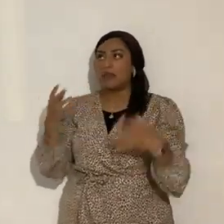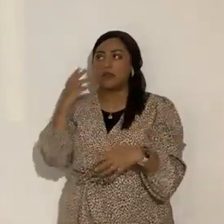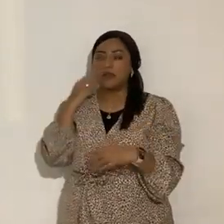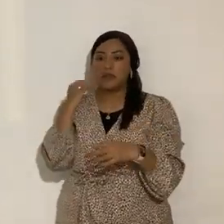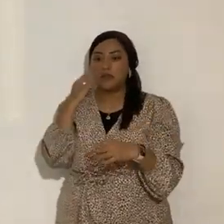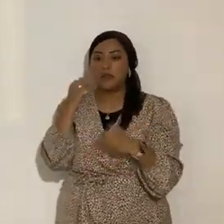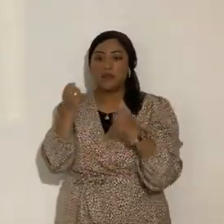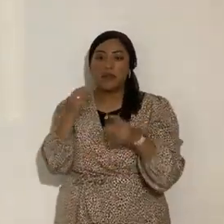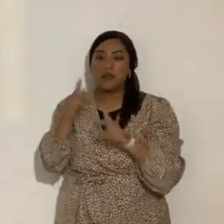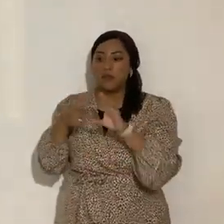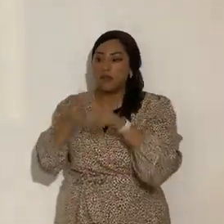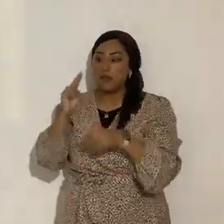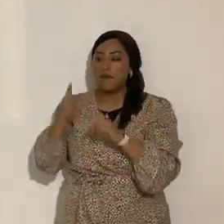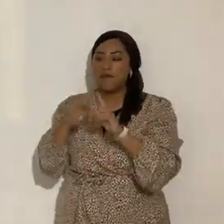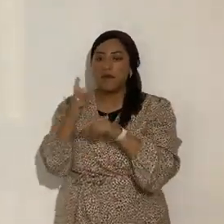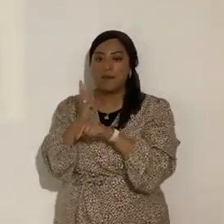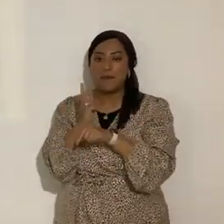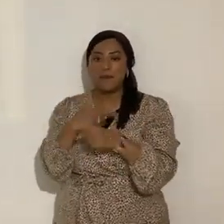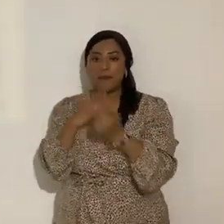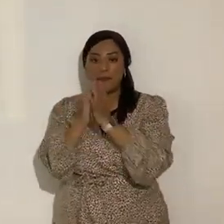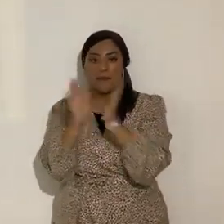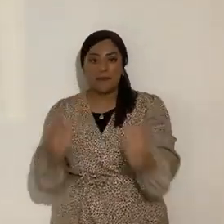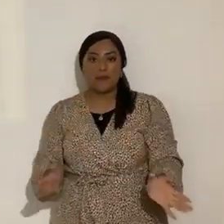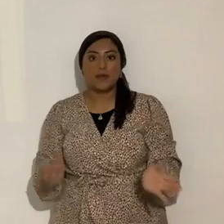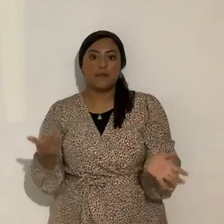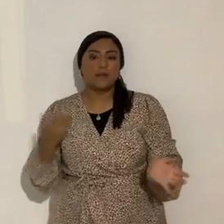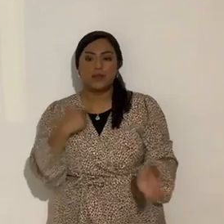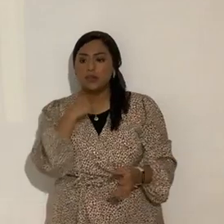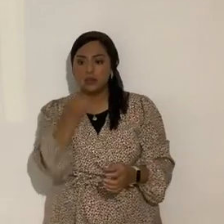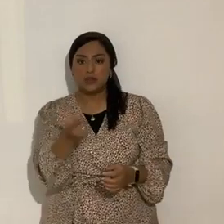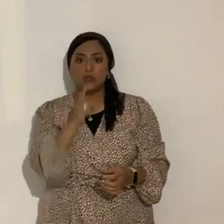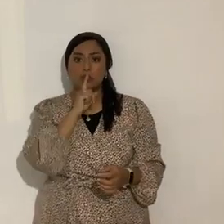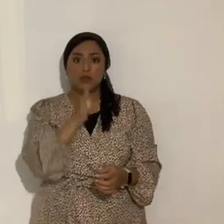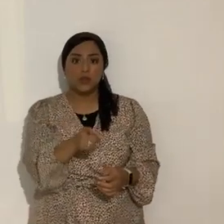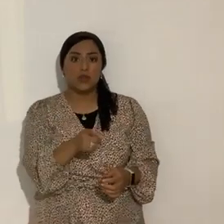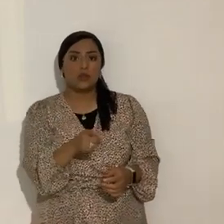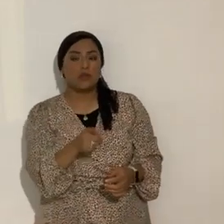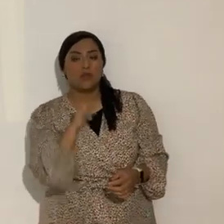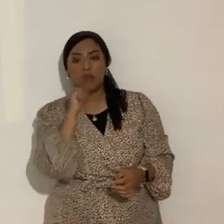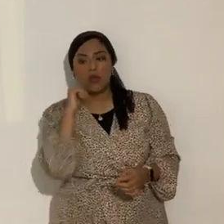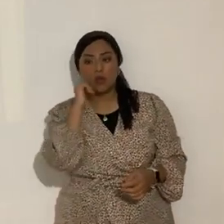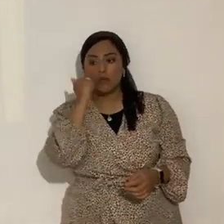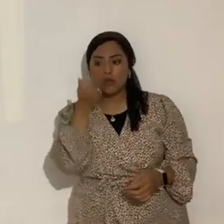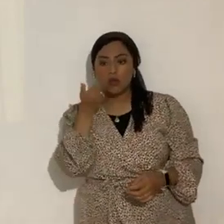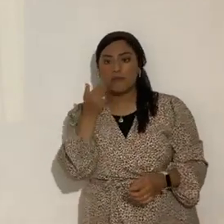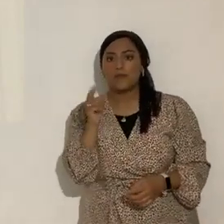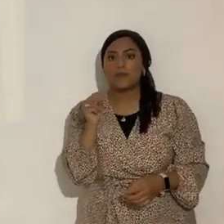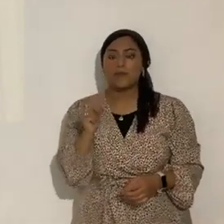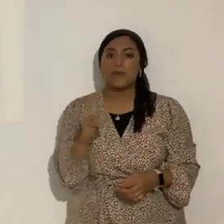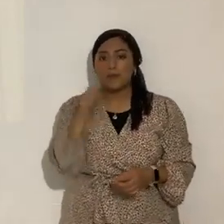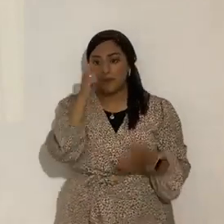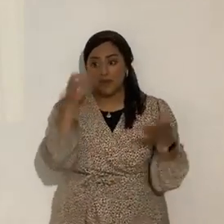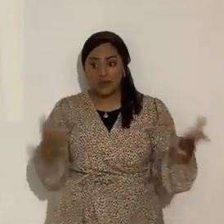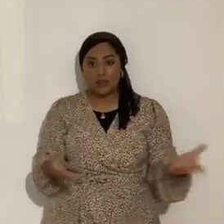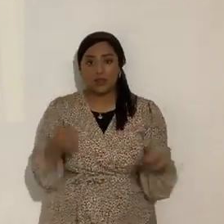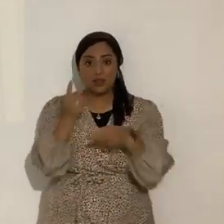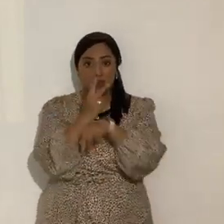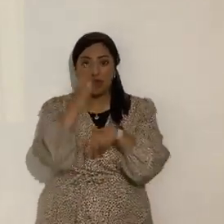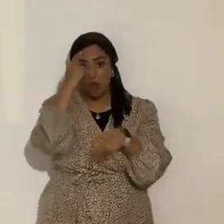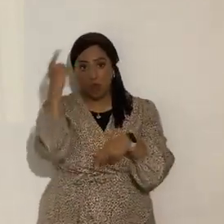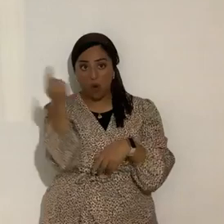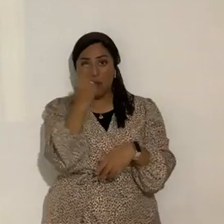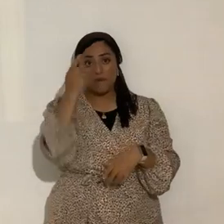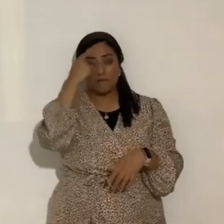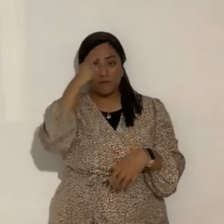porque mucha gente se ha salido de Gozo y Paz. Y lo digo así con todas las letras, no me da pena. No, porque esta congregación es para